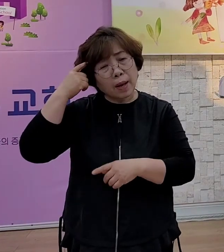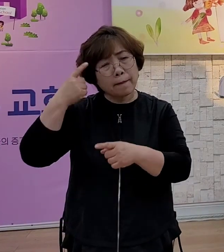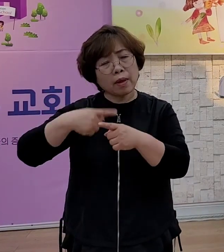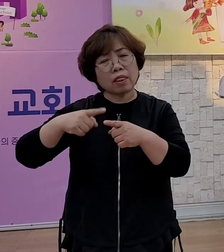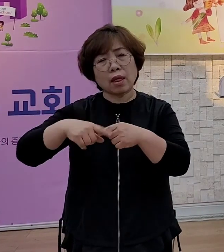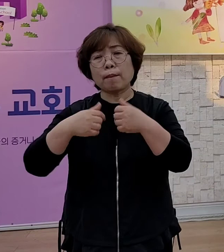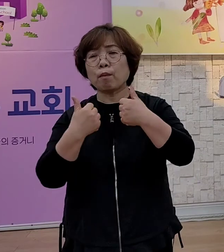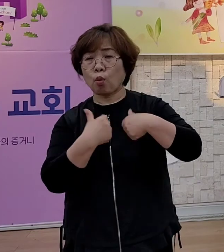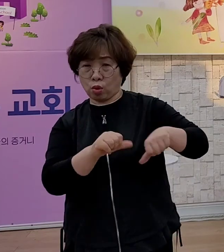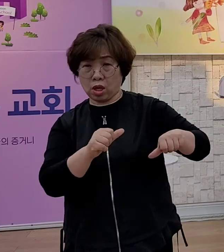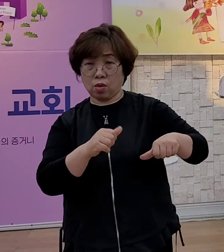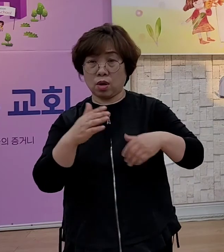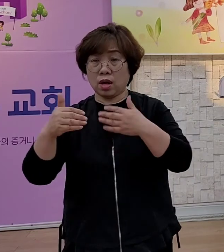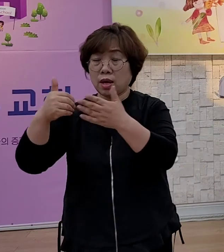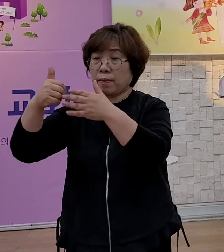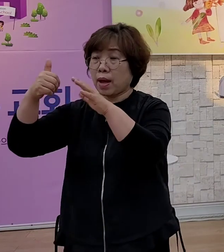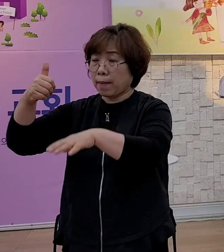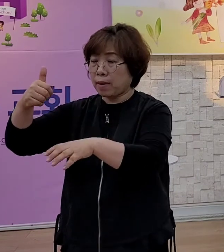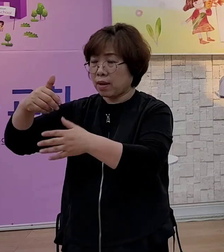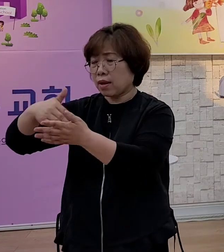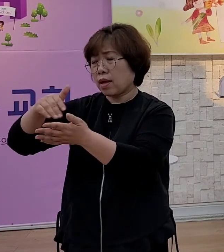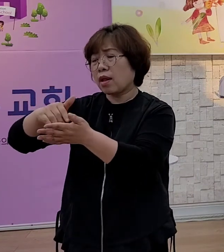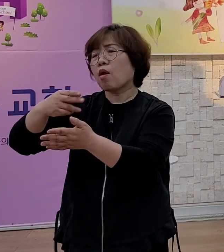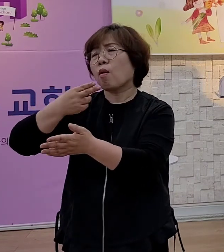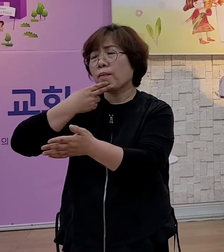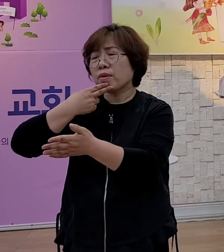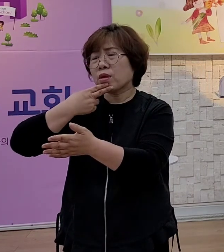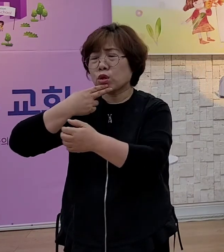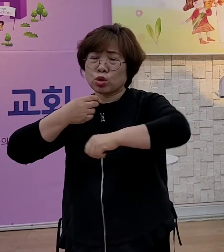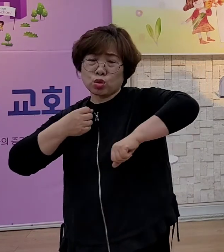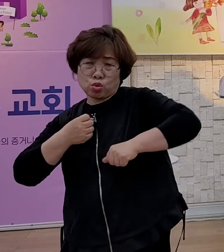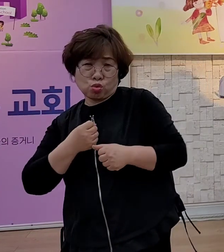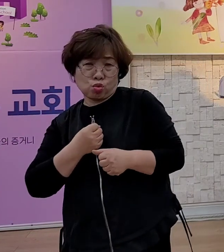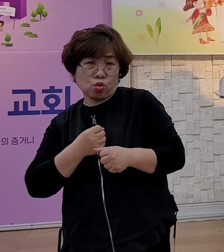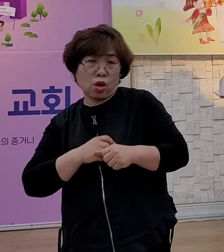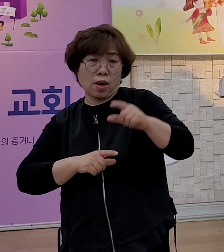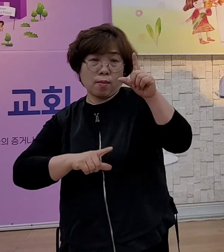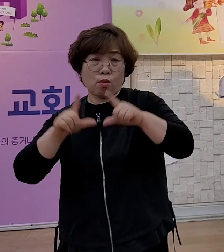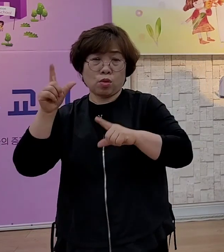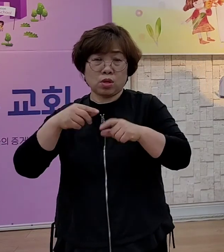포기하고 하나님 앞에서 계산하지 않는 이 겸손.